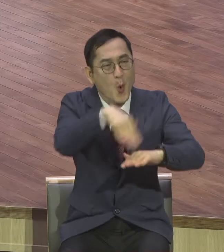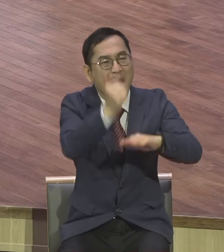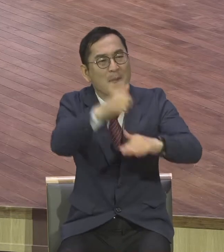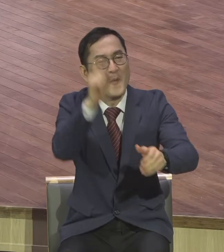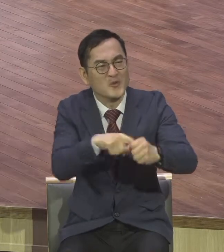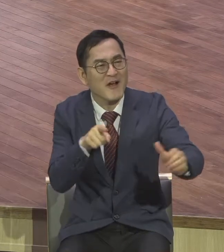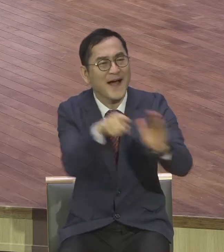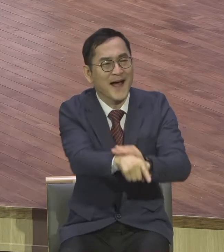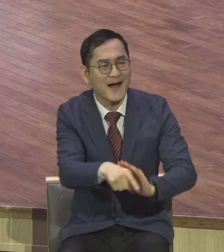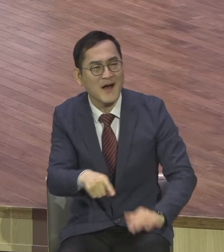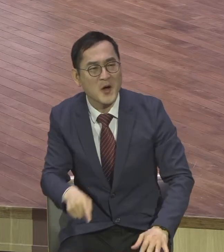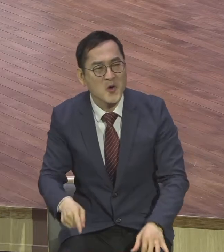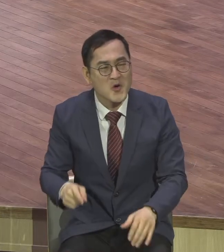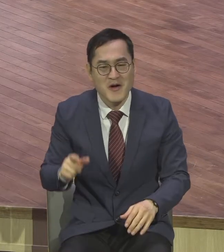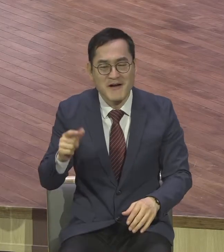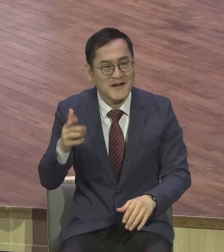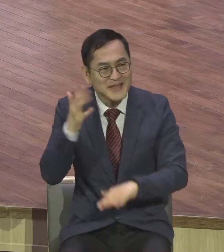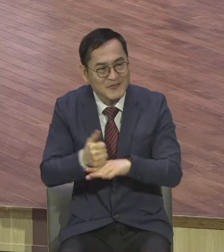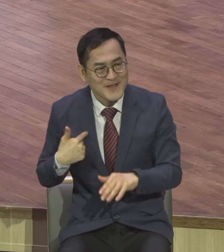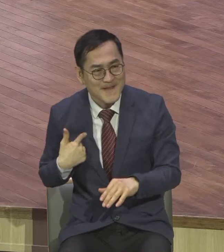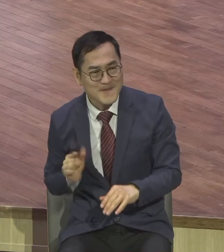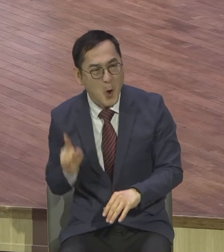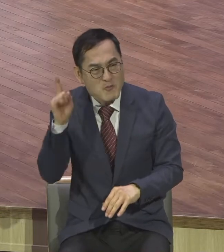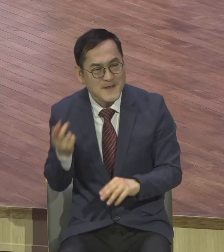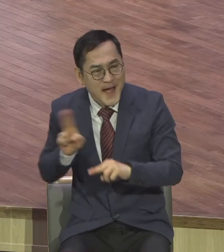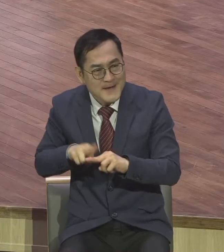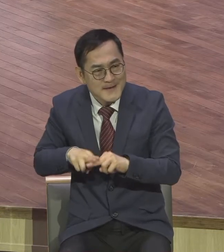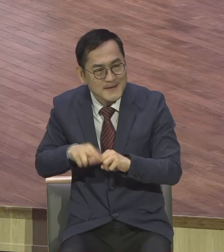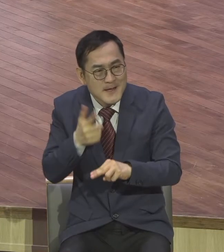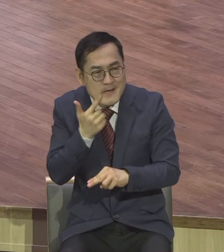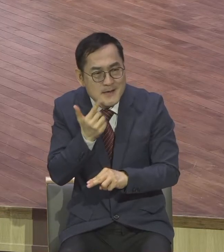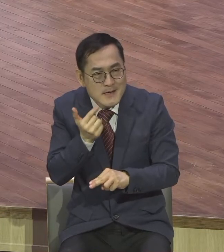왕으로 적위하려고 올라가구나 이렇게 생각했습니다